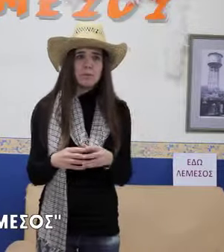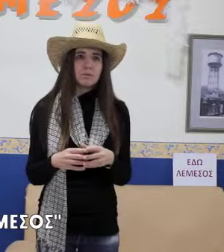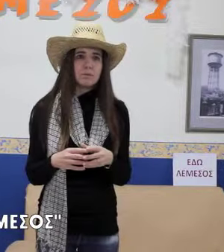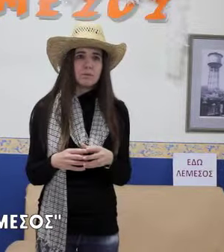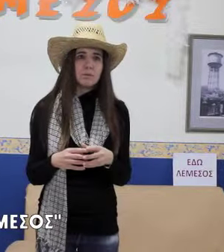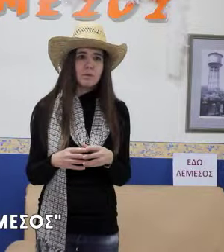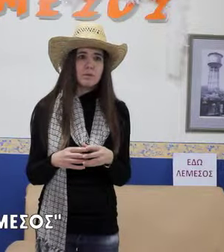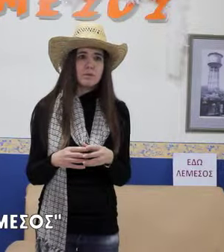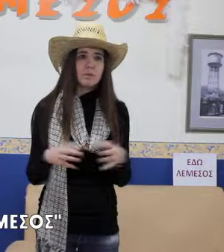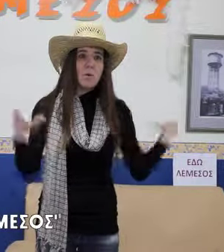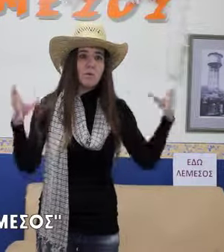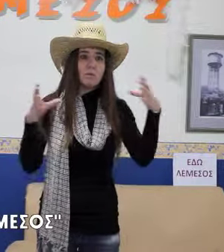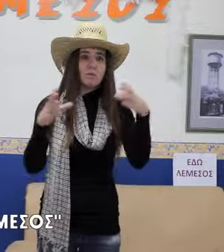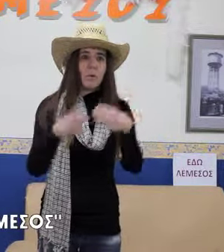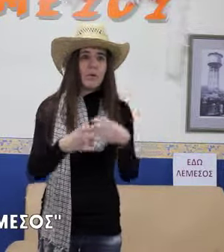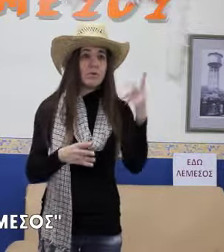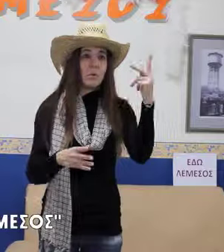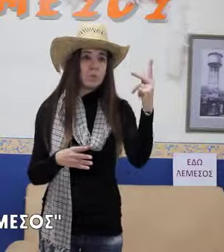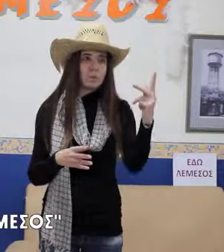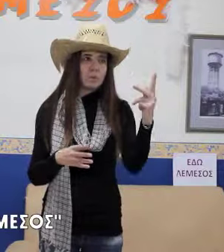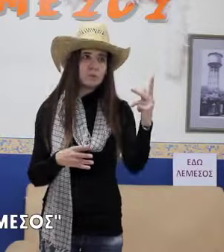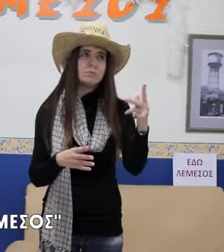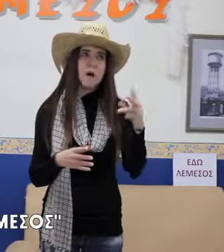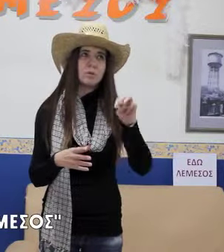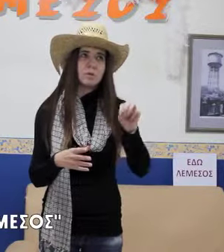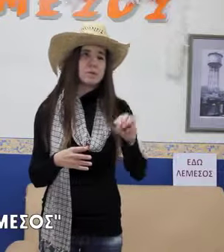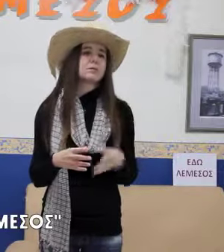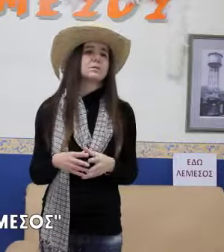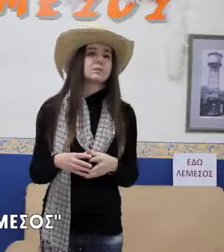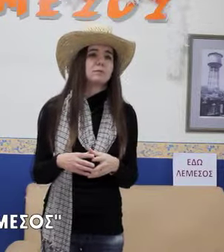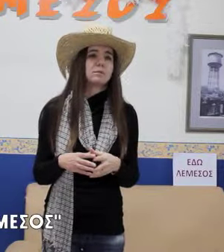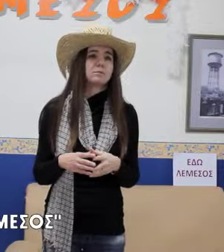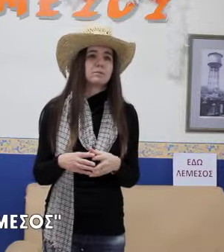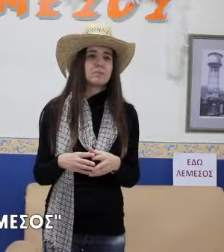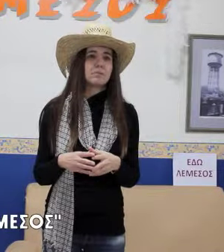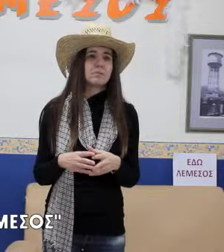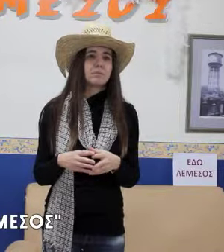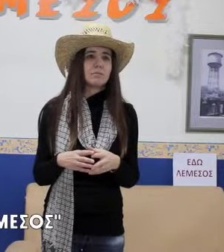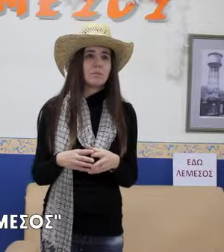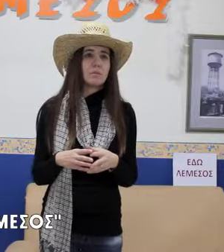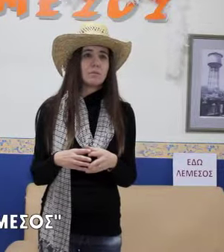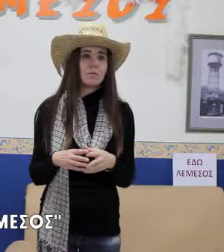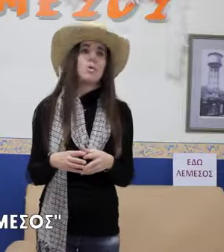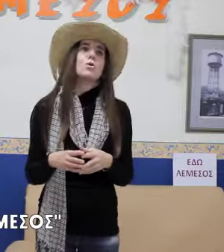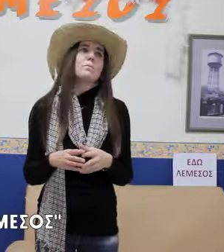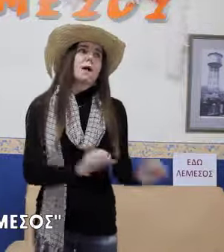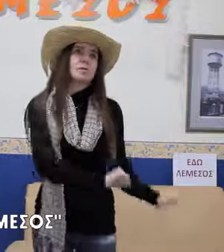Της ομάδας κρουστών Μπατουκίνιων. Των μαζορέκτων Λεμεσού.